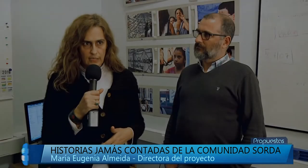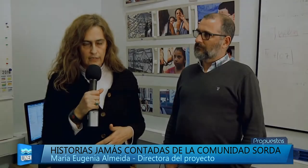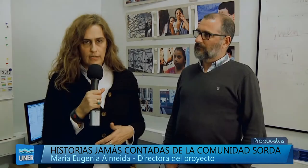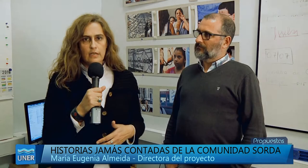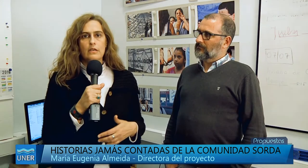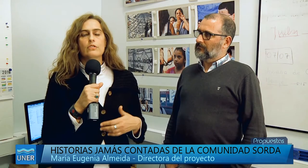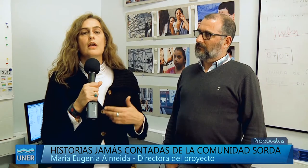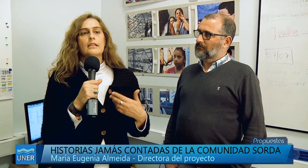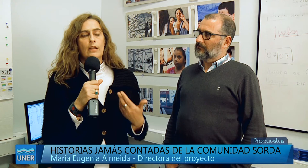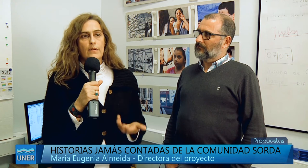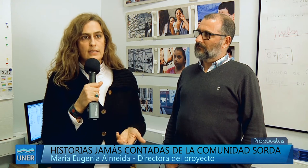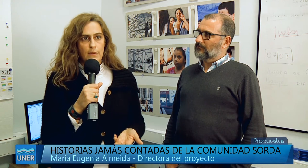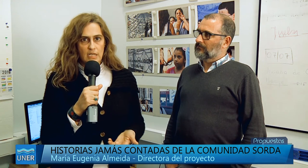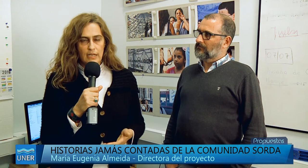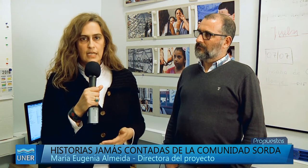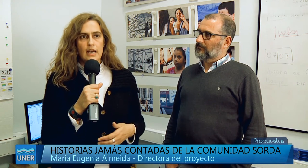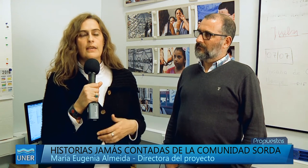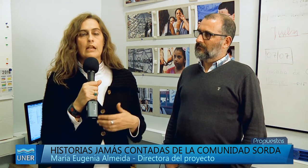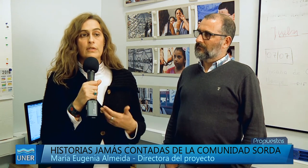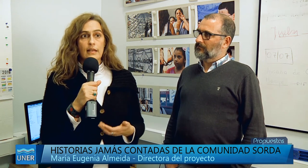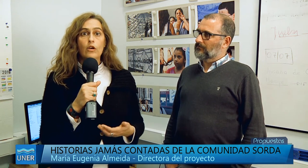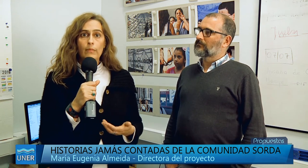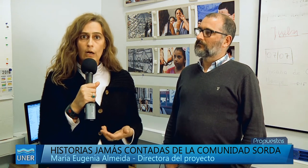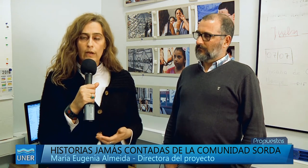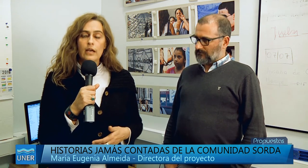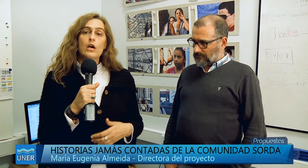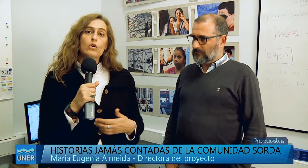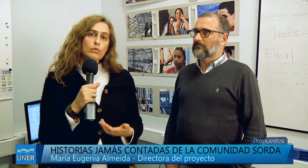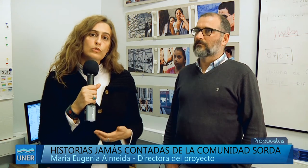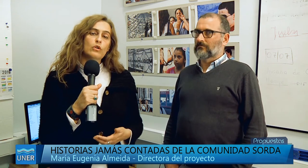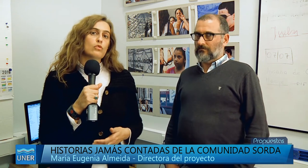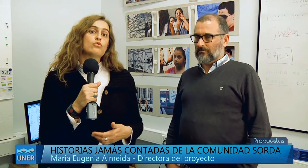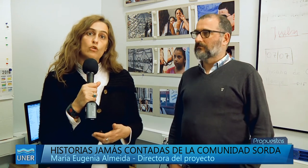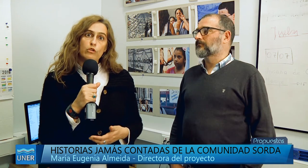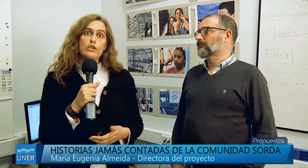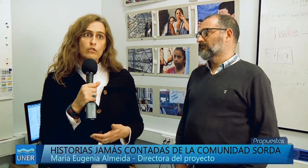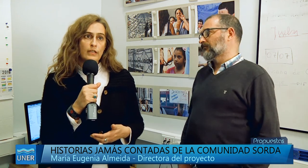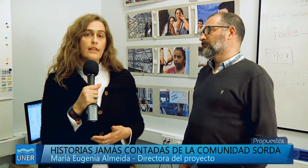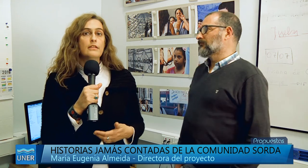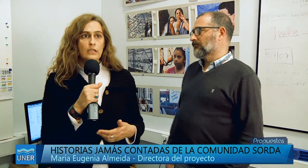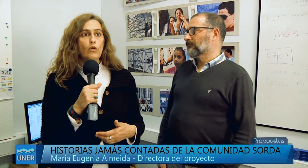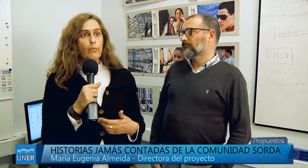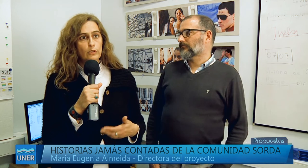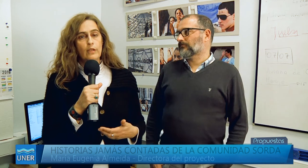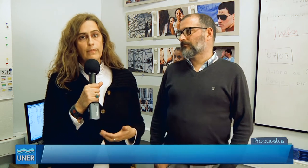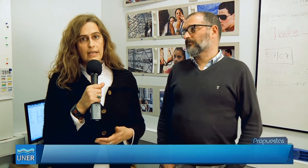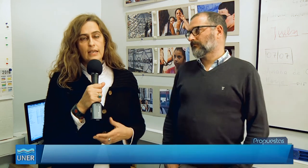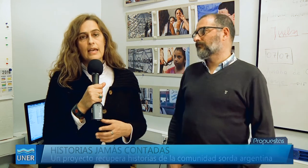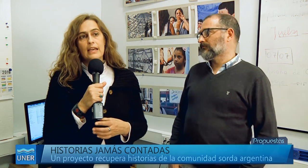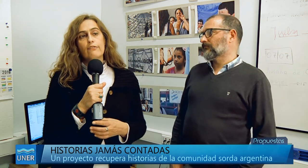de Entre Ríos, de la Universidad de Villa María y de la Universidad del Comahue, junto con sordos y sordas de distintos puntos del país que